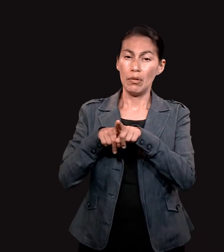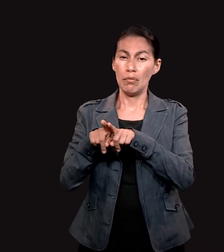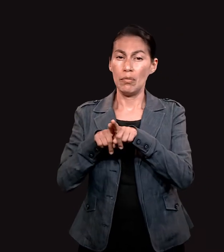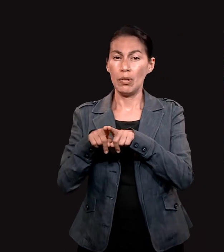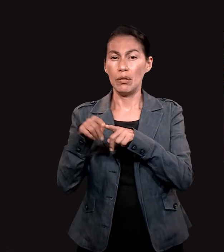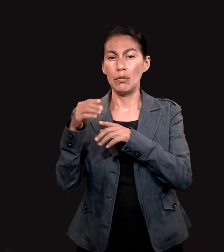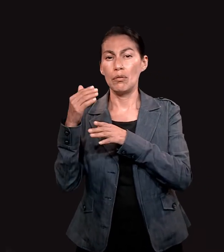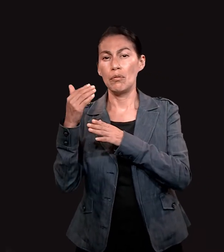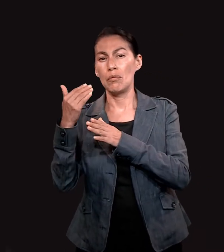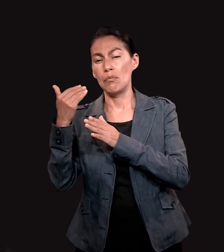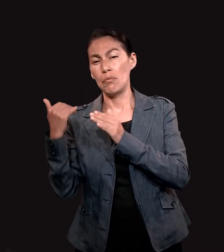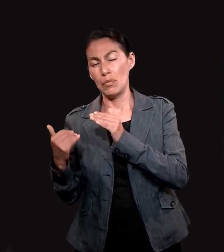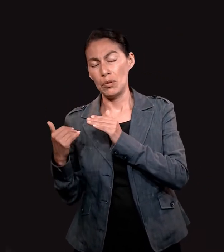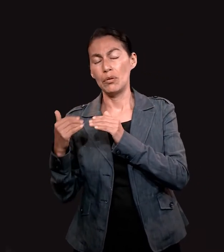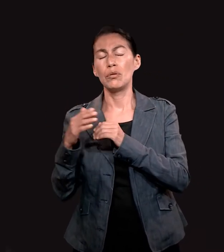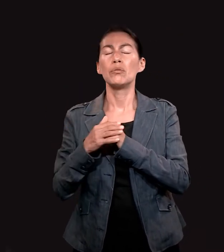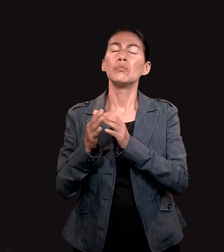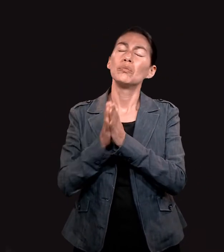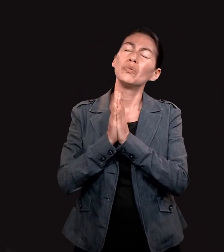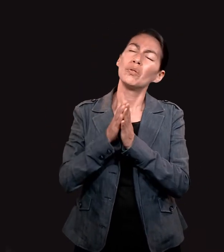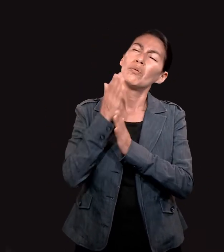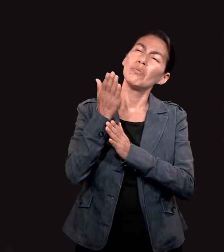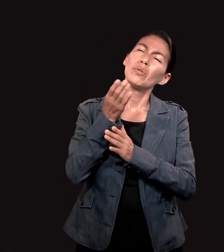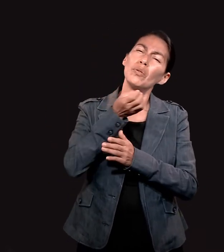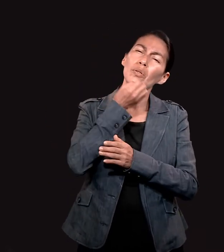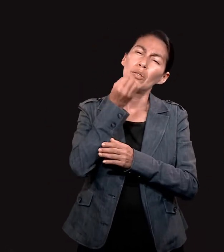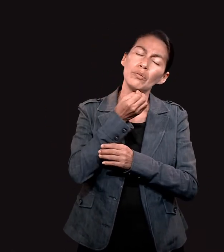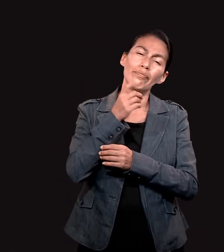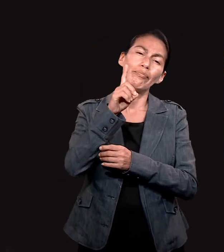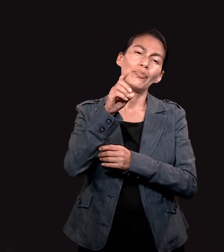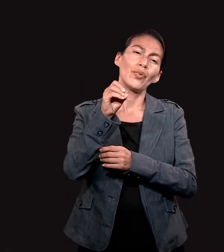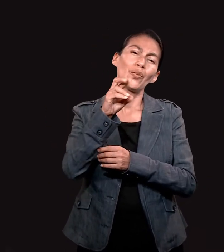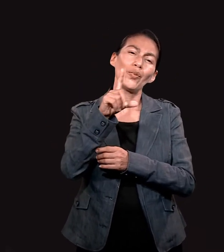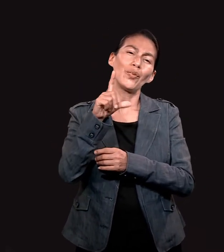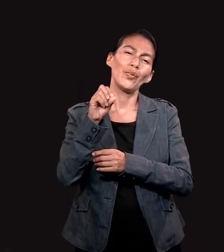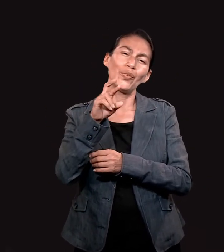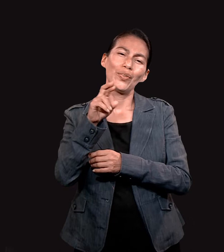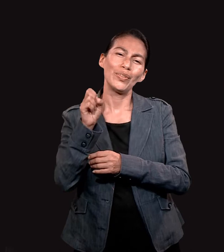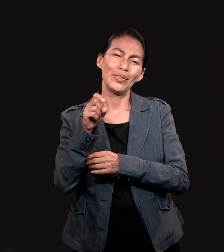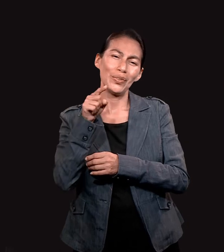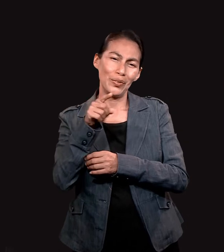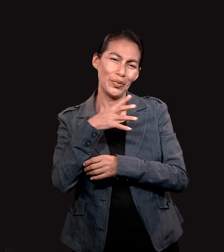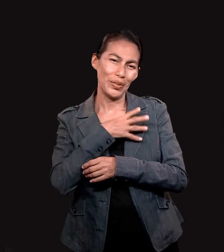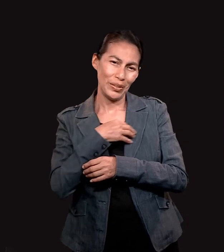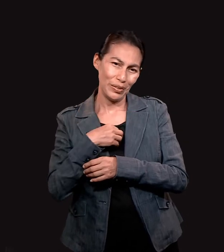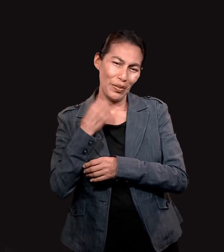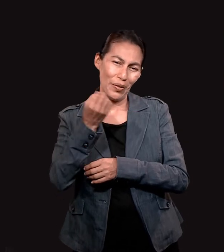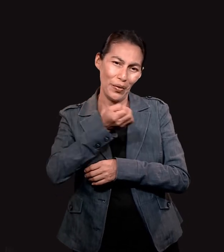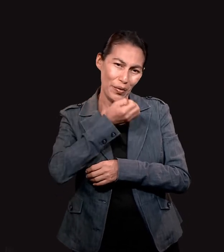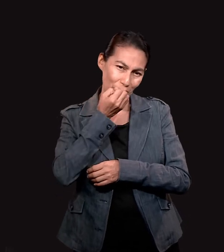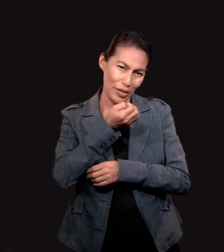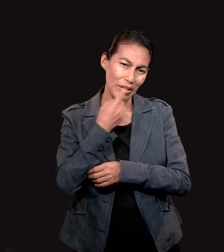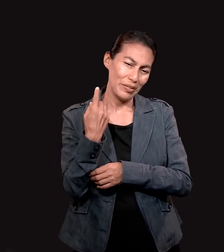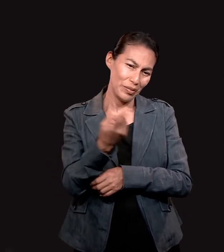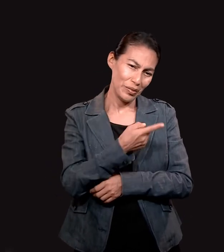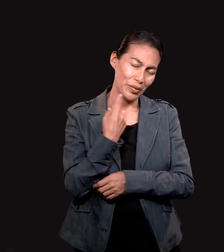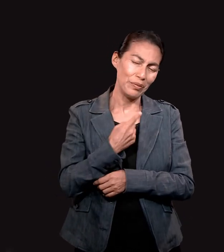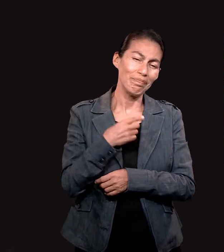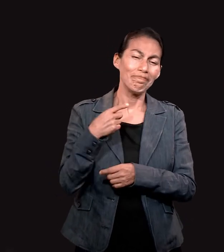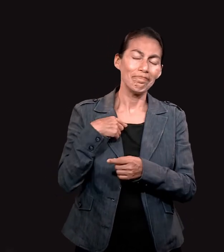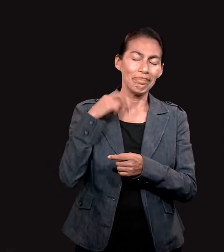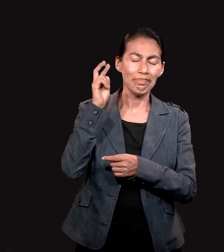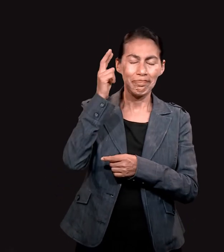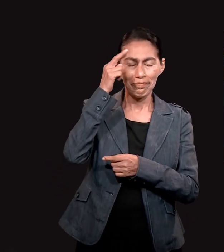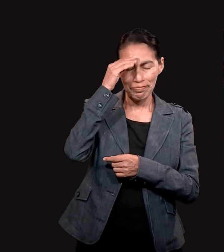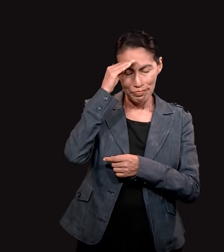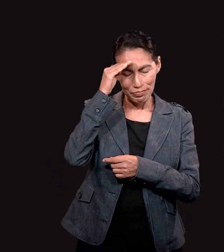que Dios les bendiga. Dolores, estaremos orando por tu mamita y por tus seres queridos. Me hace recordar algo, también